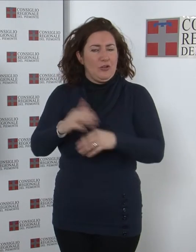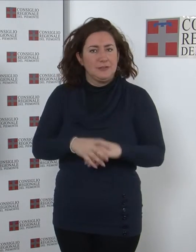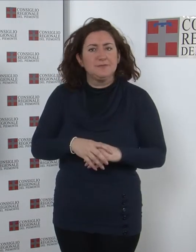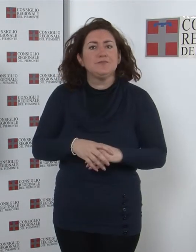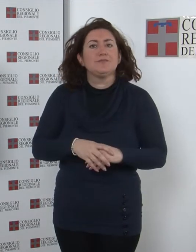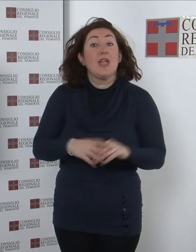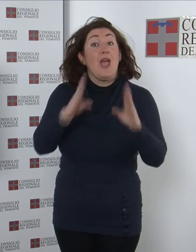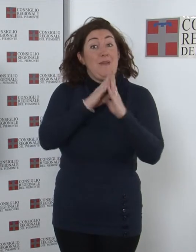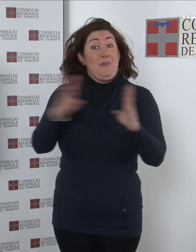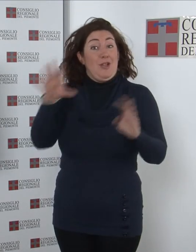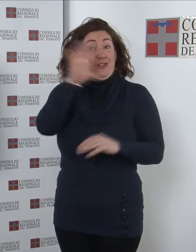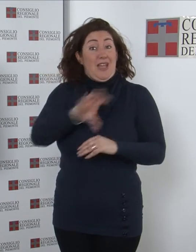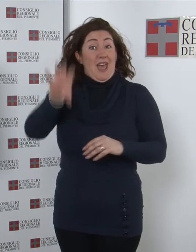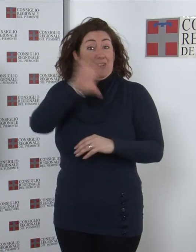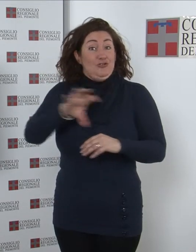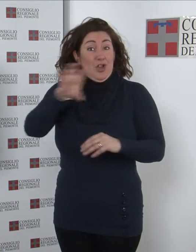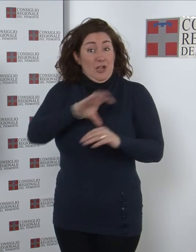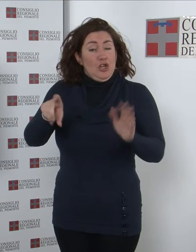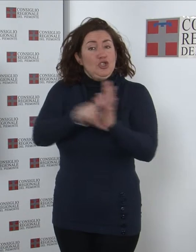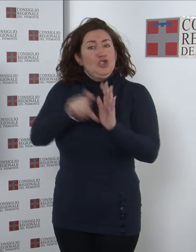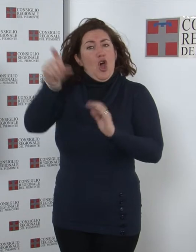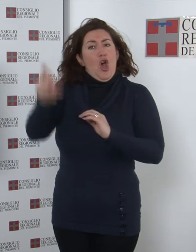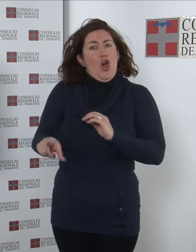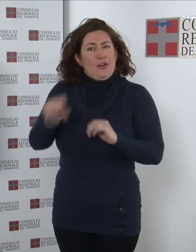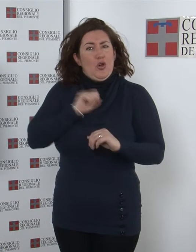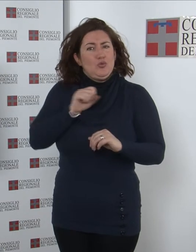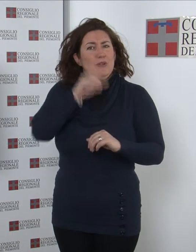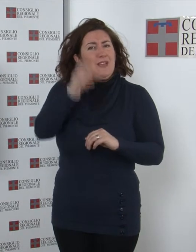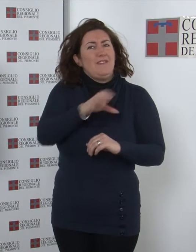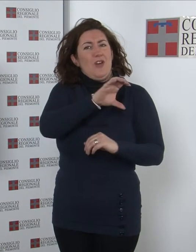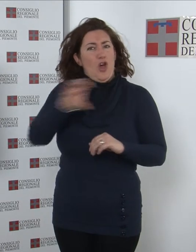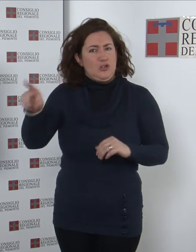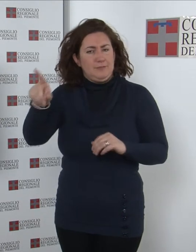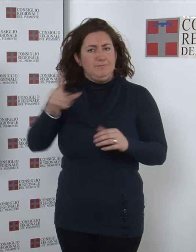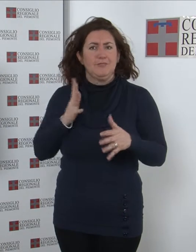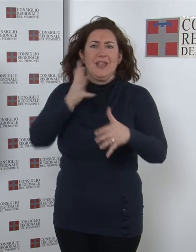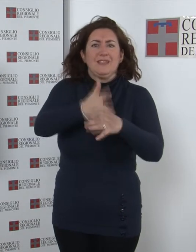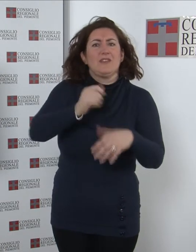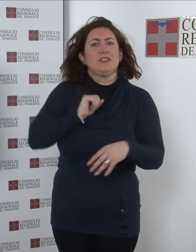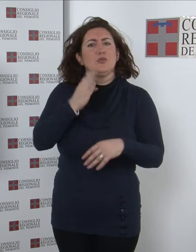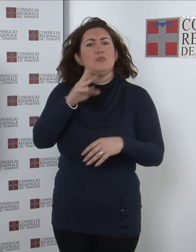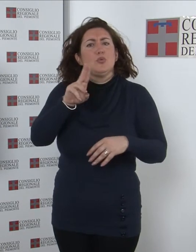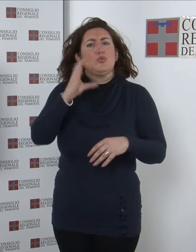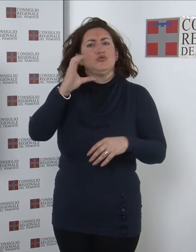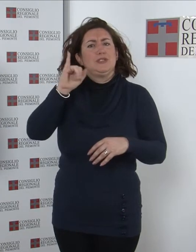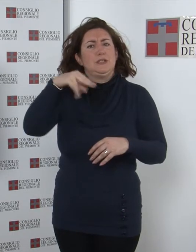storico della Marina sabauda Luigi Griva ha svolto l'intervento il bucintoro dei Savoia la peota reale di Carlo Emanuele